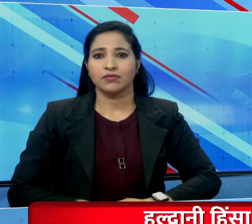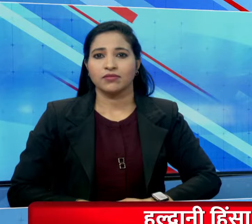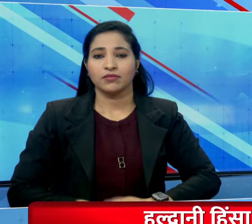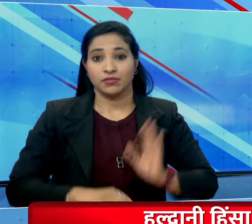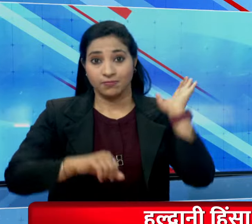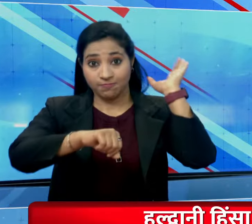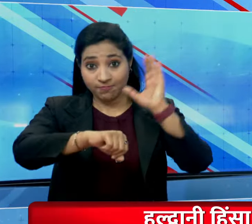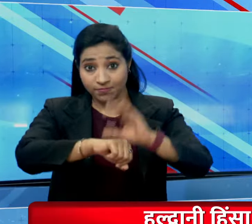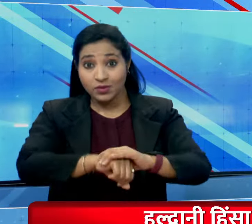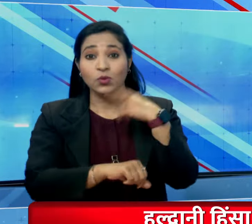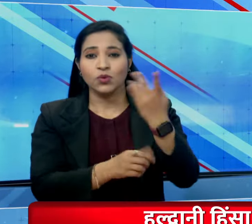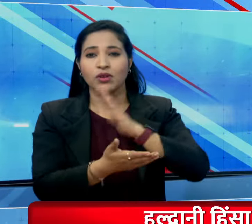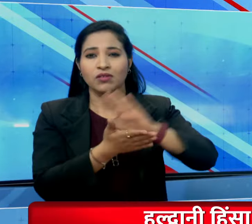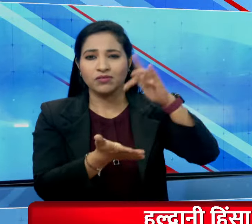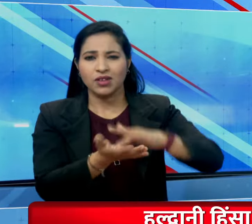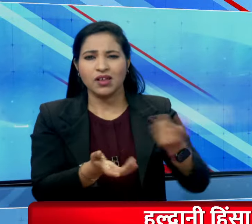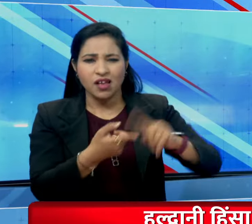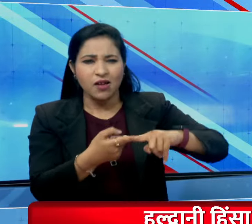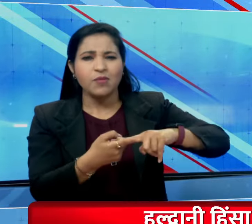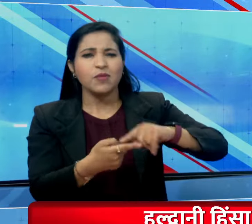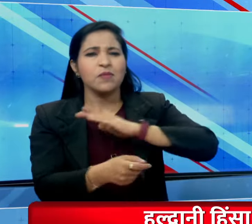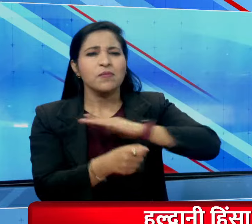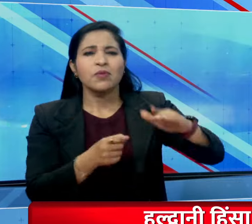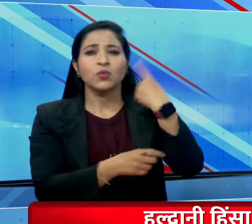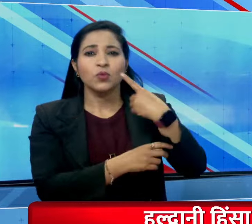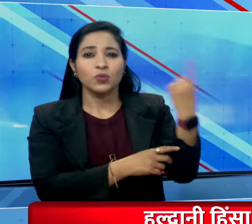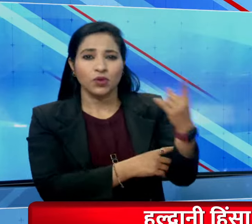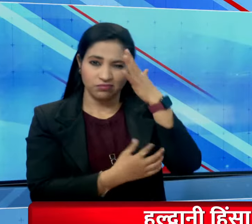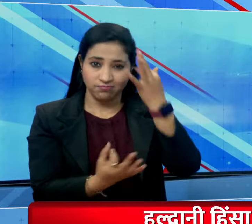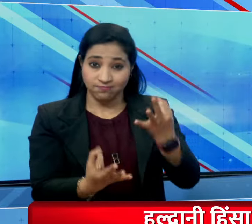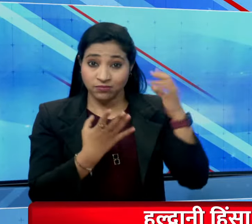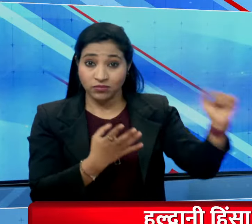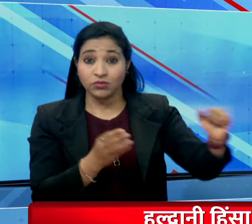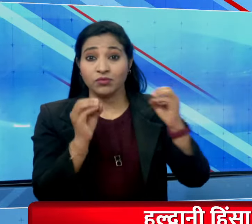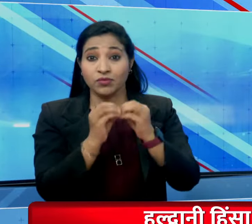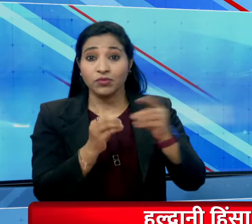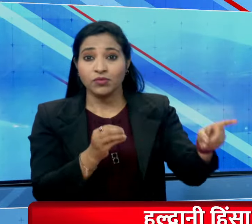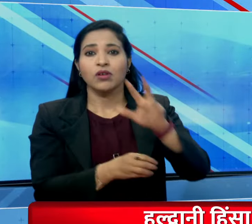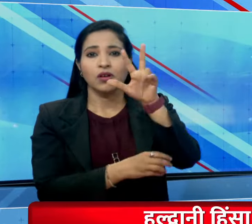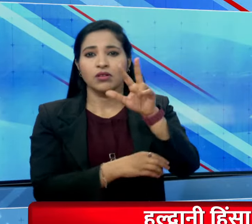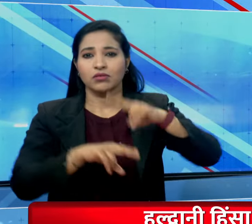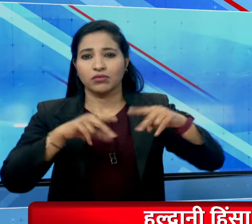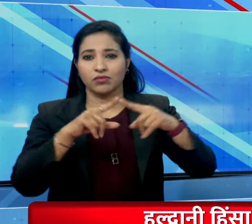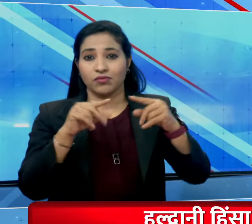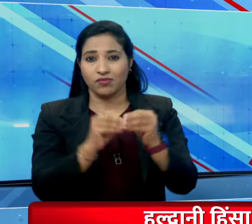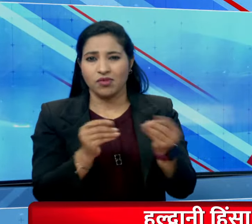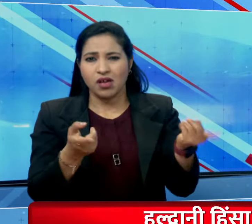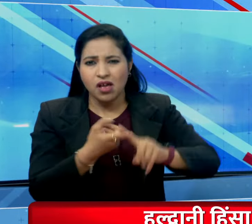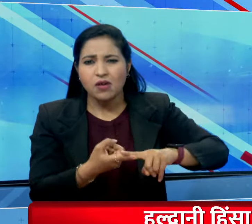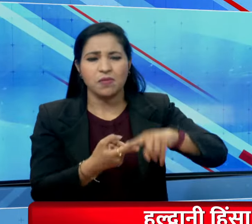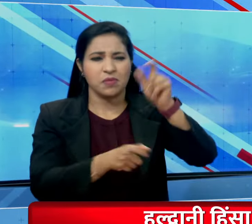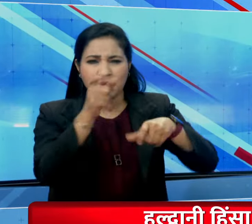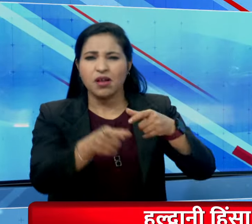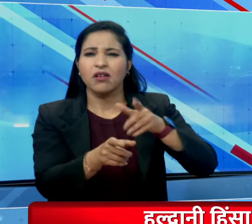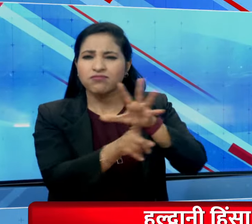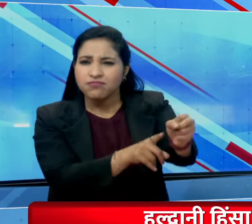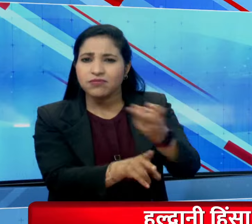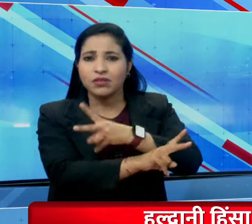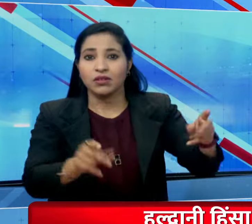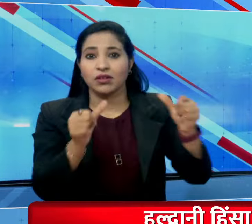गिरफ्त में आया हल्द्वानी हिंसा का मास्टरमाइंड बनभूलपुरा में 8 फरवरी को हिंसा के बाद से फरार था अब्दुल